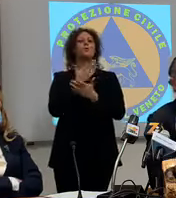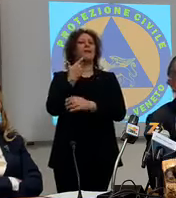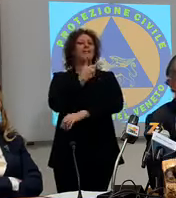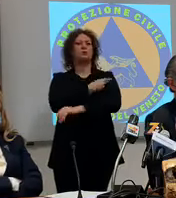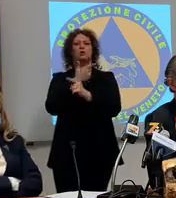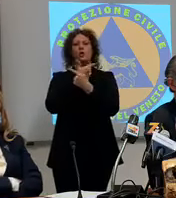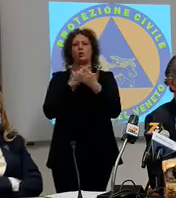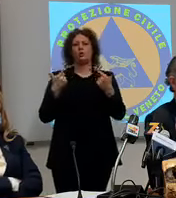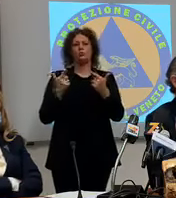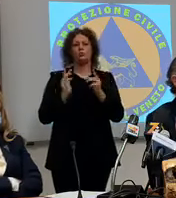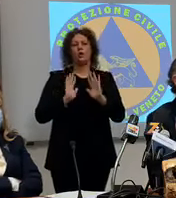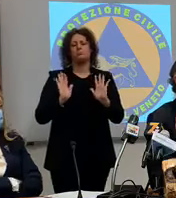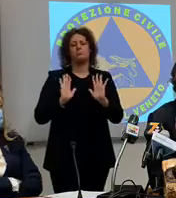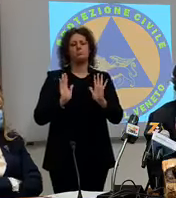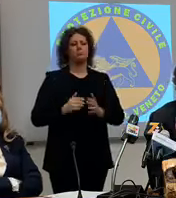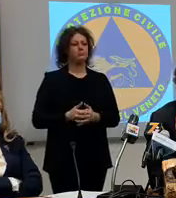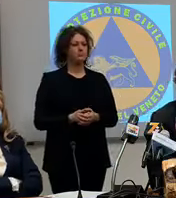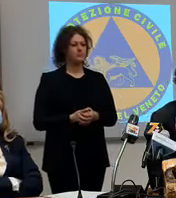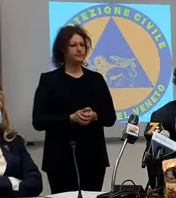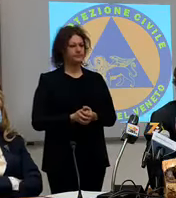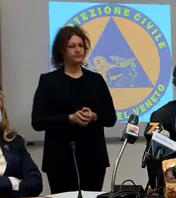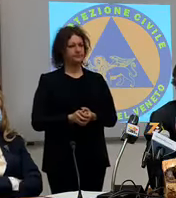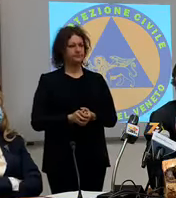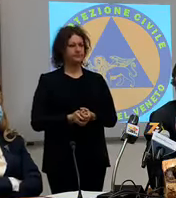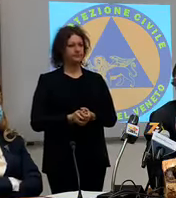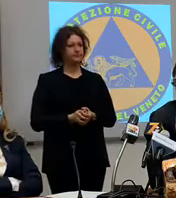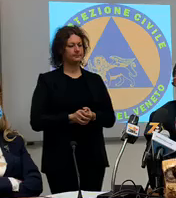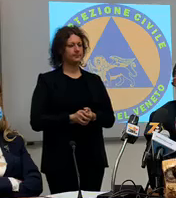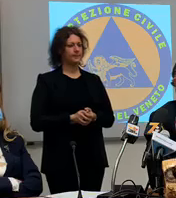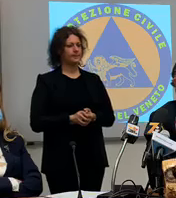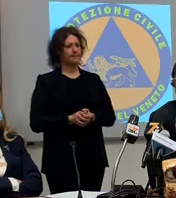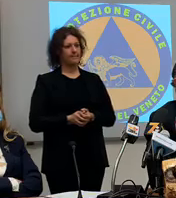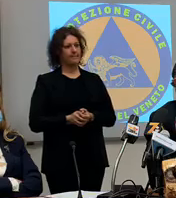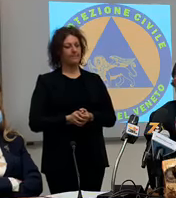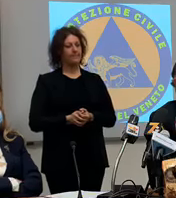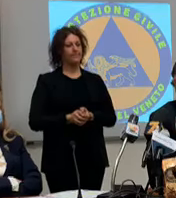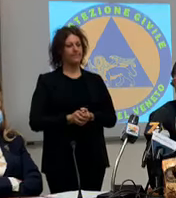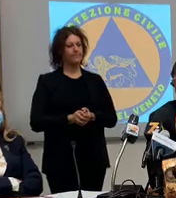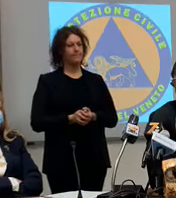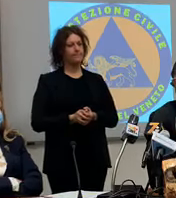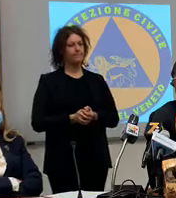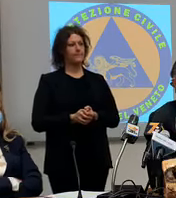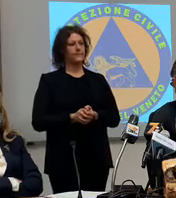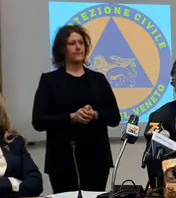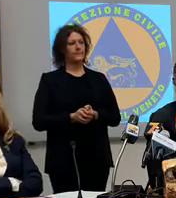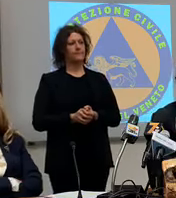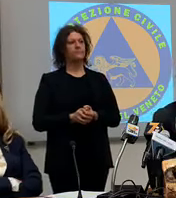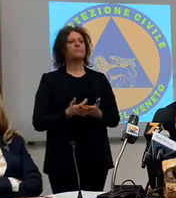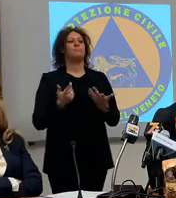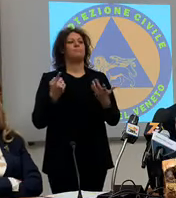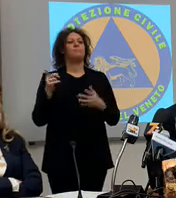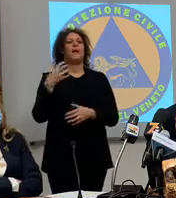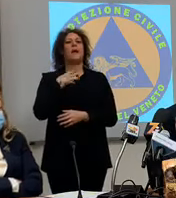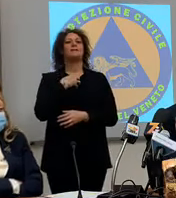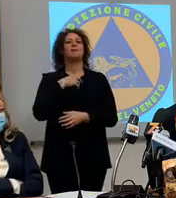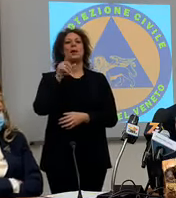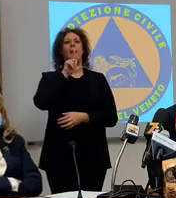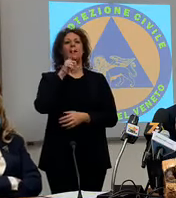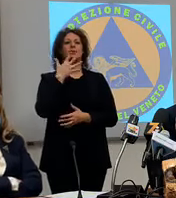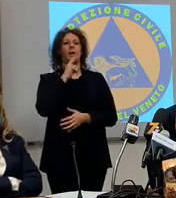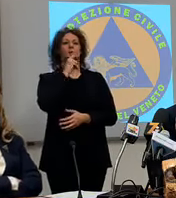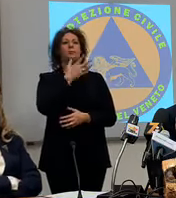in fiduciosa attesa Ma se ne arrivano nel frattempo L'assessore lanzarin è serafica e quindi noi siamo